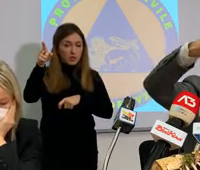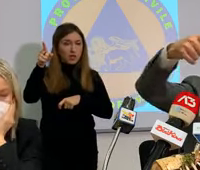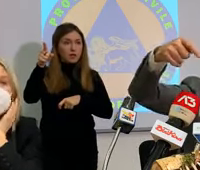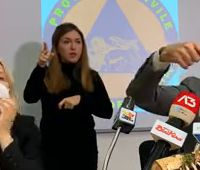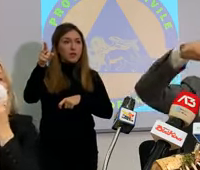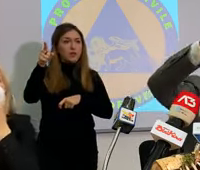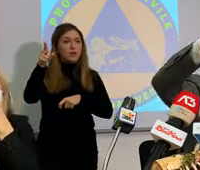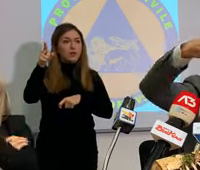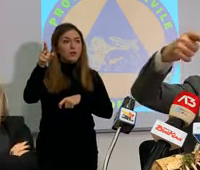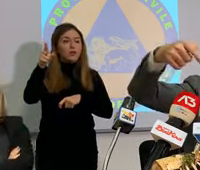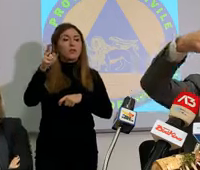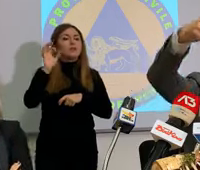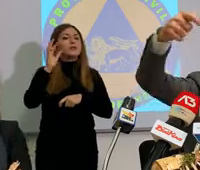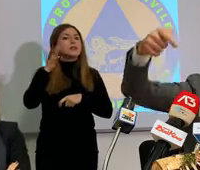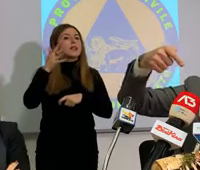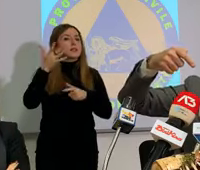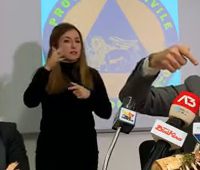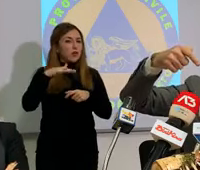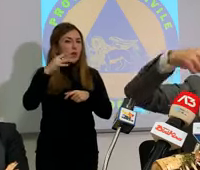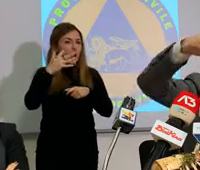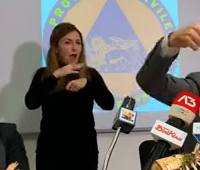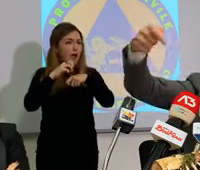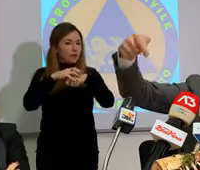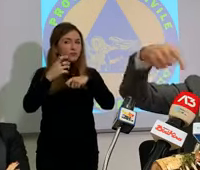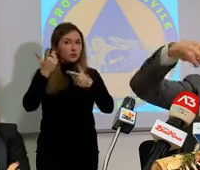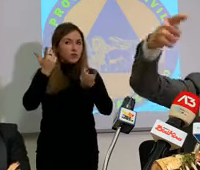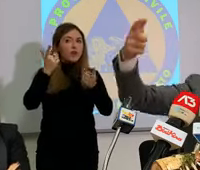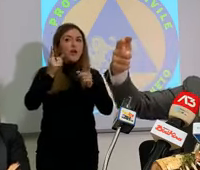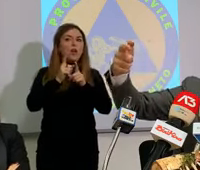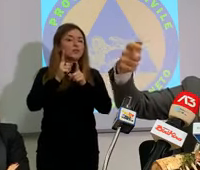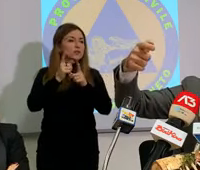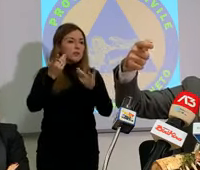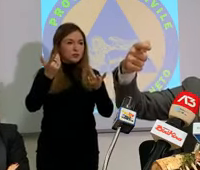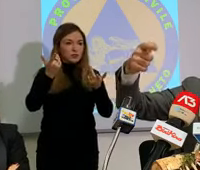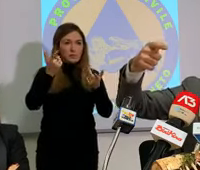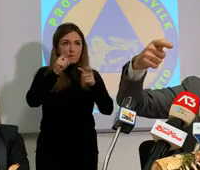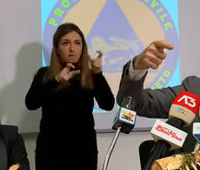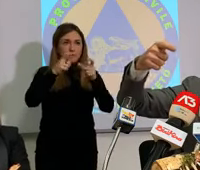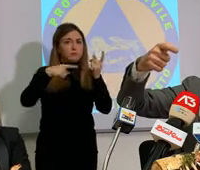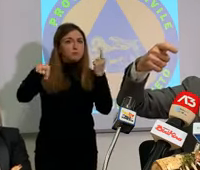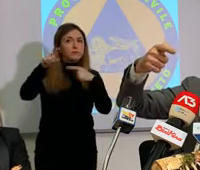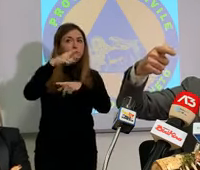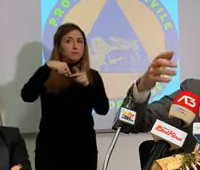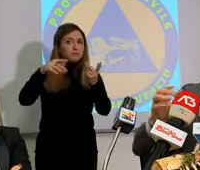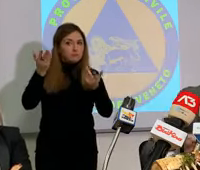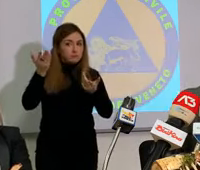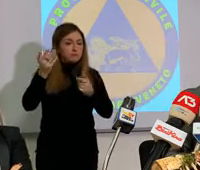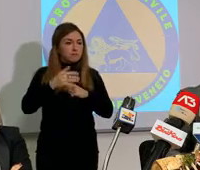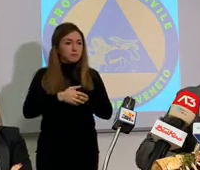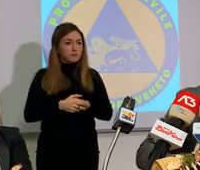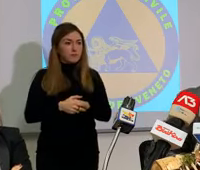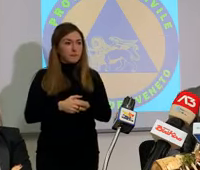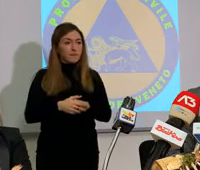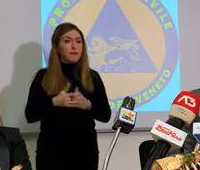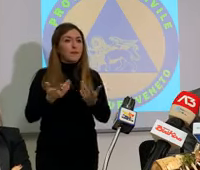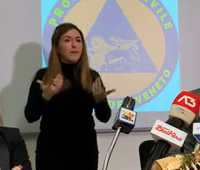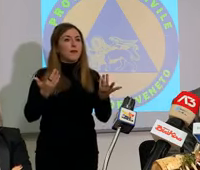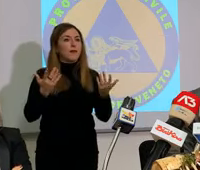città con con questo traffico perché di lavoratori non penso ci sia gente che va in giro per le strade così per guardare i palazzi questa è la zona